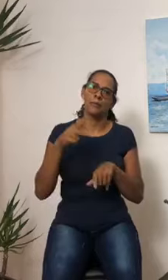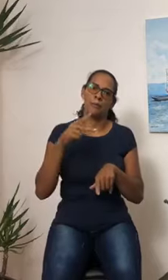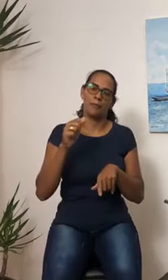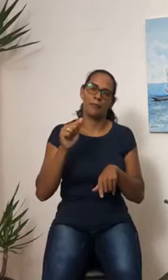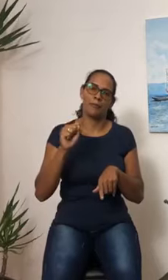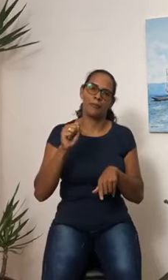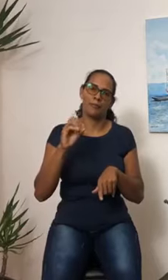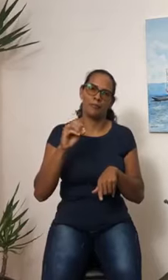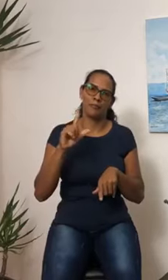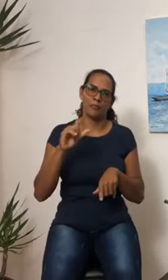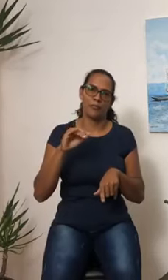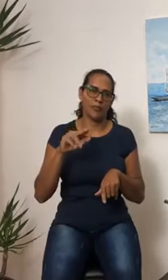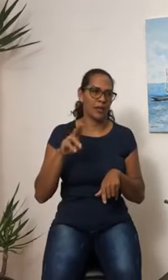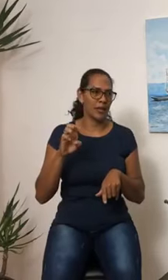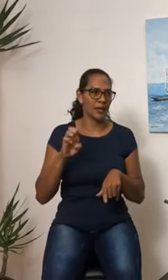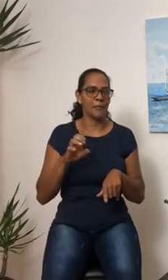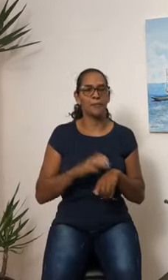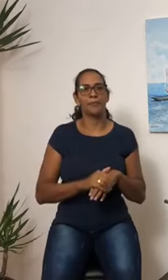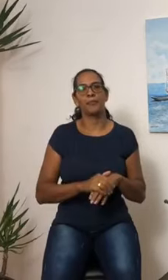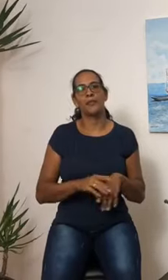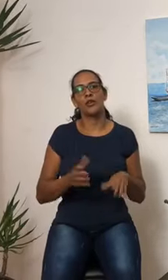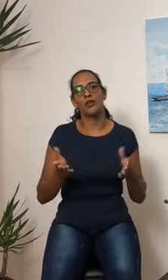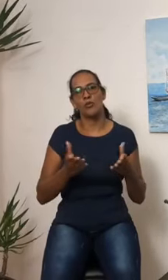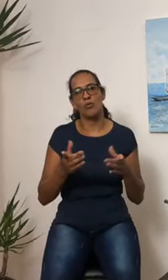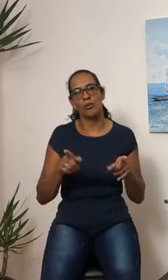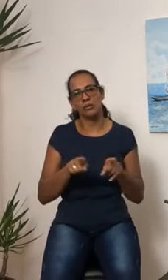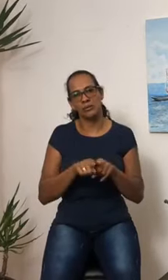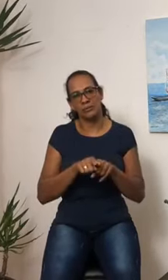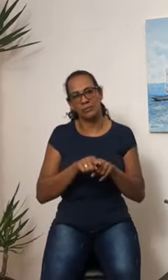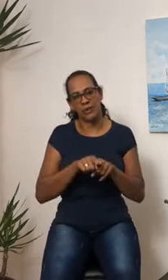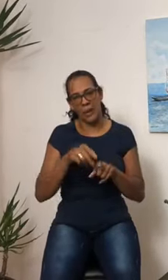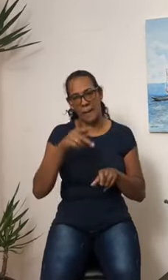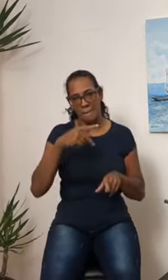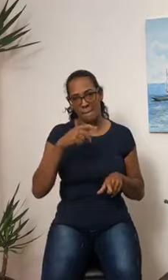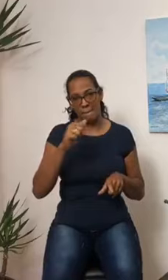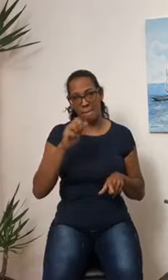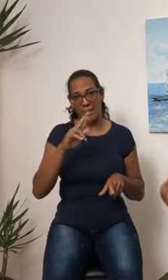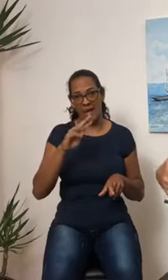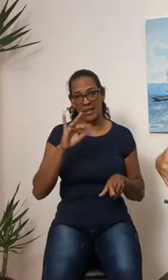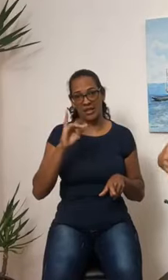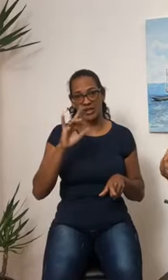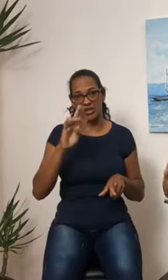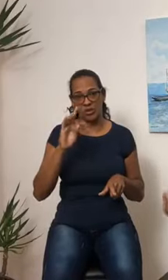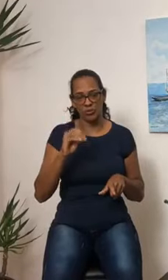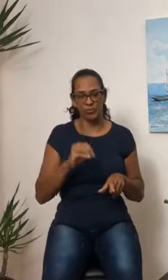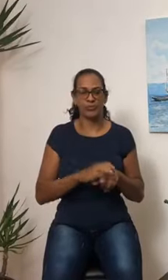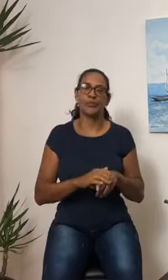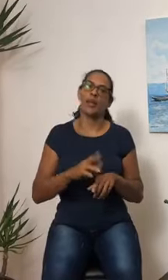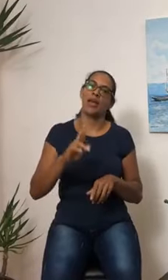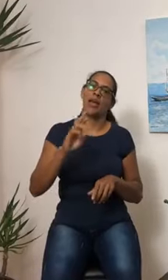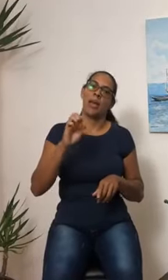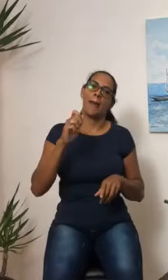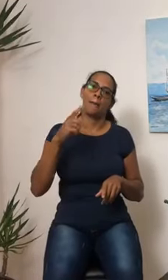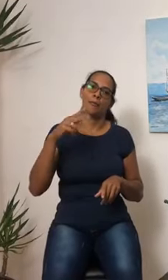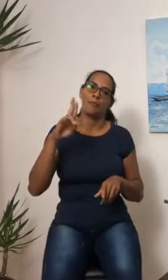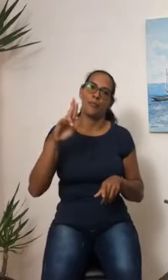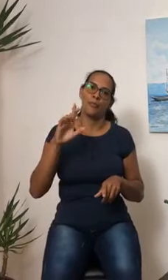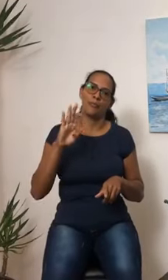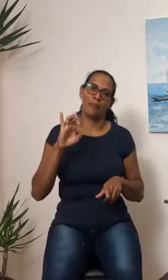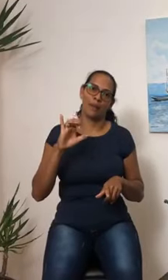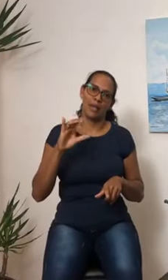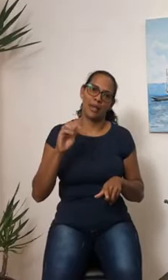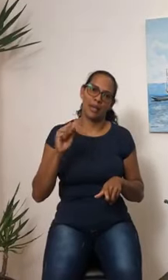né, o meu partido, né, que hoje eu faço parte do Partido Republicano. Agora, é nessa união que a gente quer continuar, realmente,